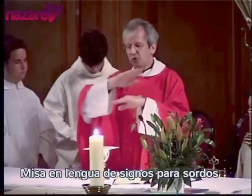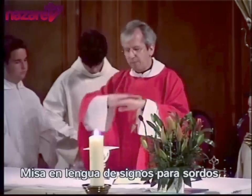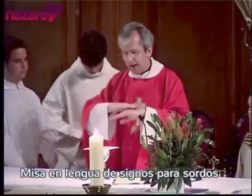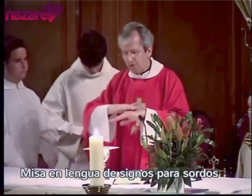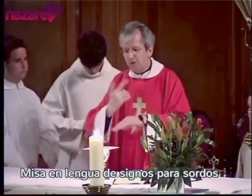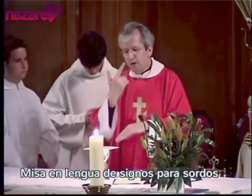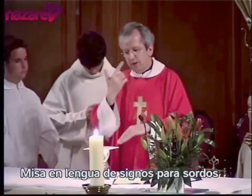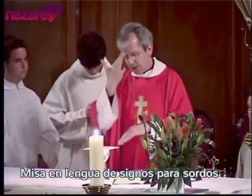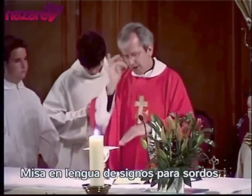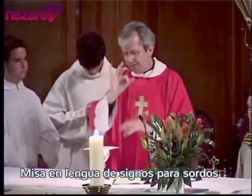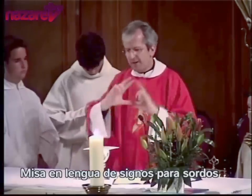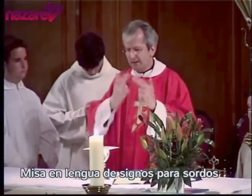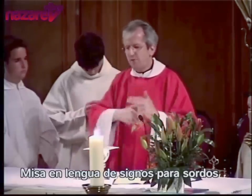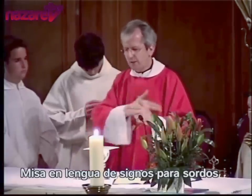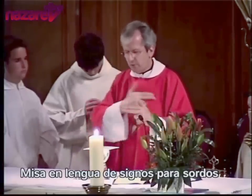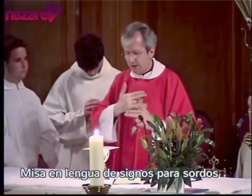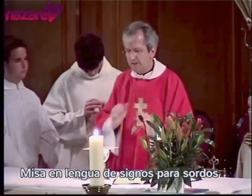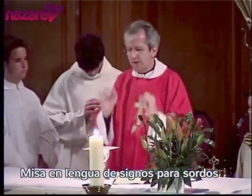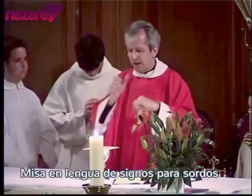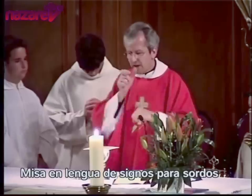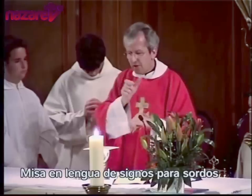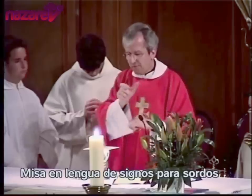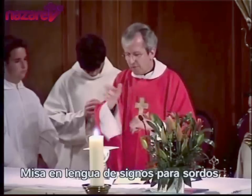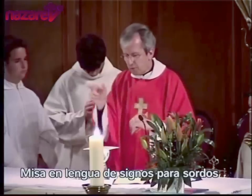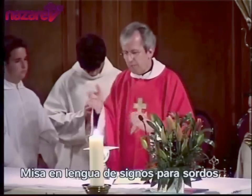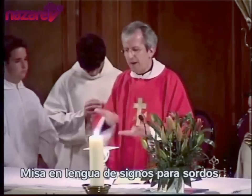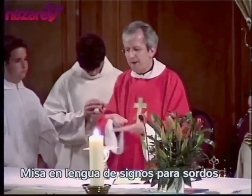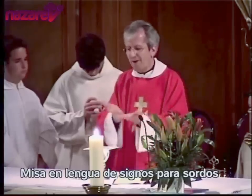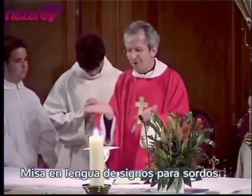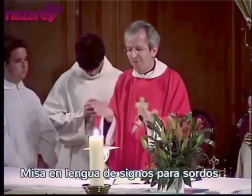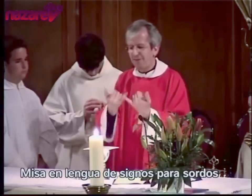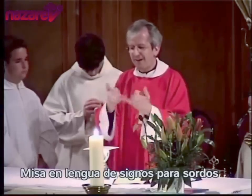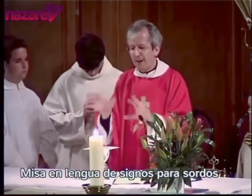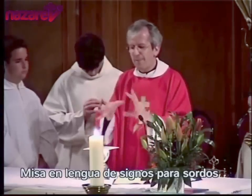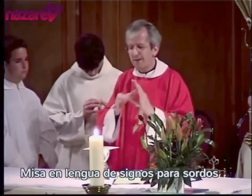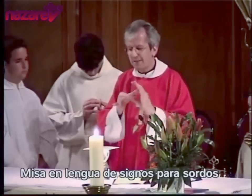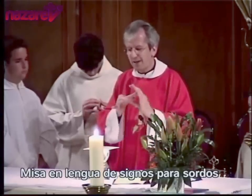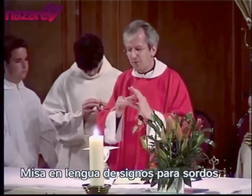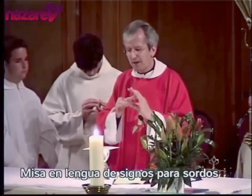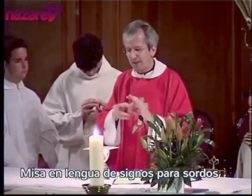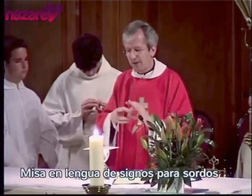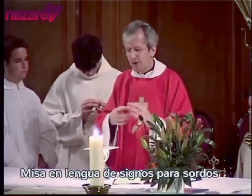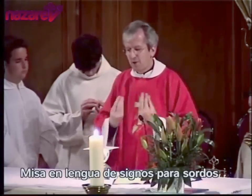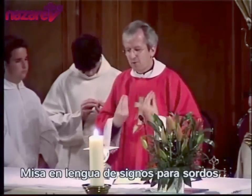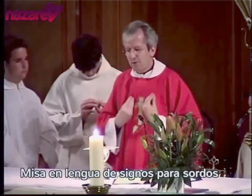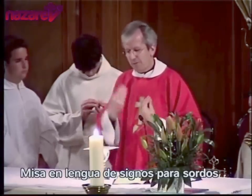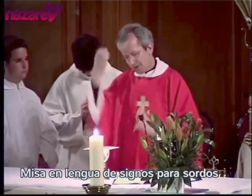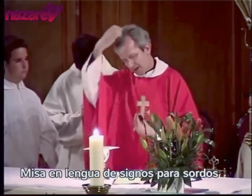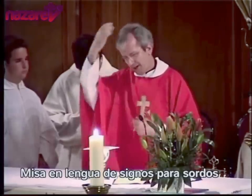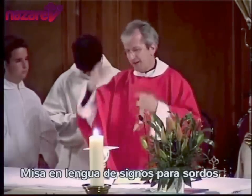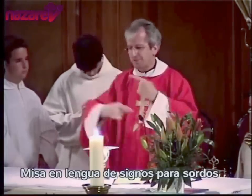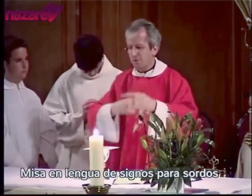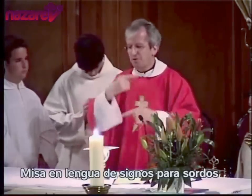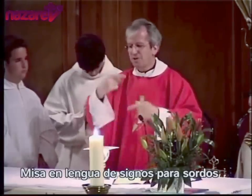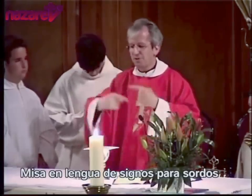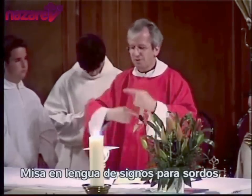cuenta nuestros pecados, sino la fe de toda tu Iglesia, y conforme a tu palabra, concédele la paz y la unidad. Tú que vives